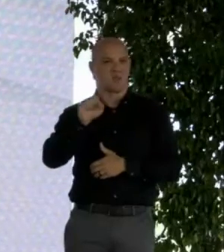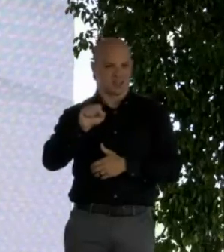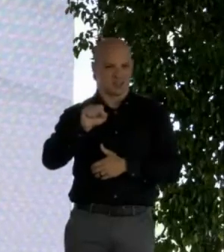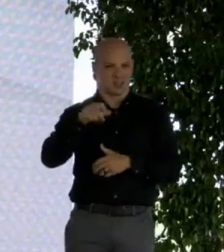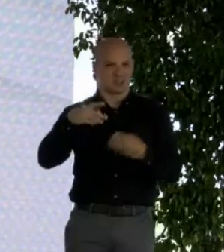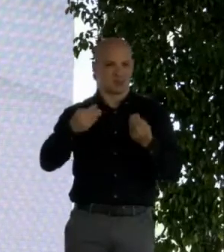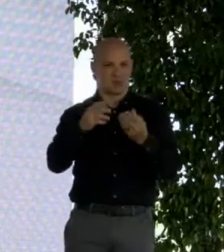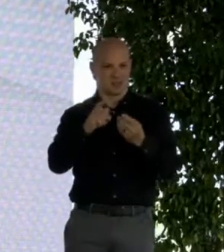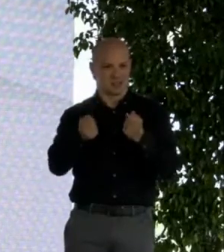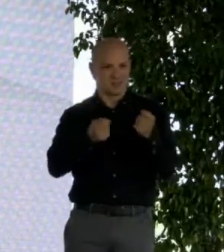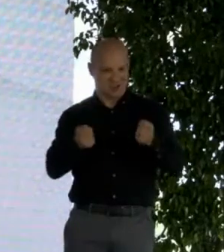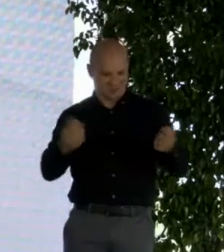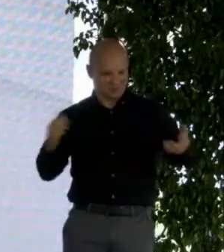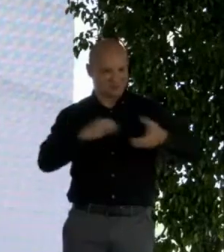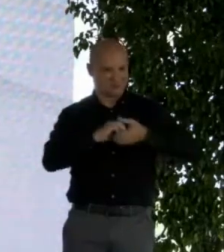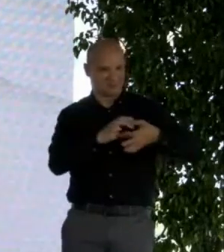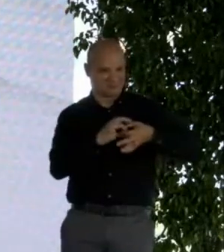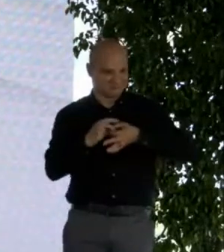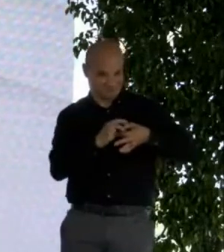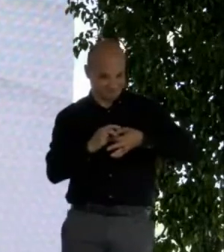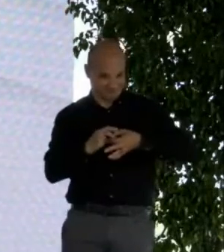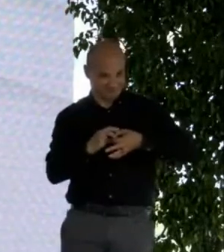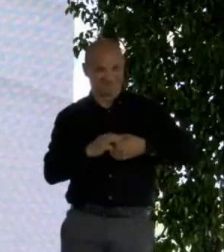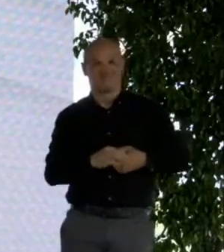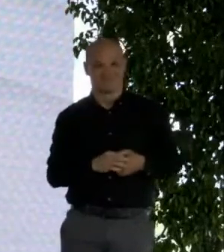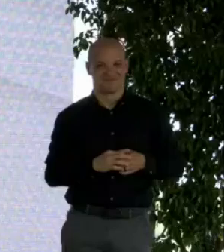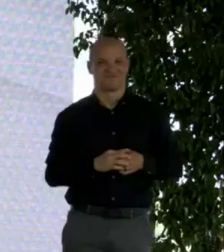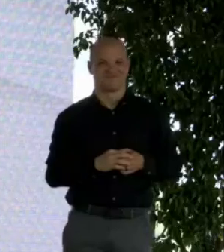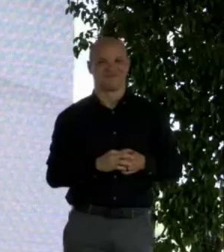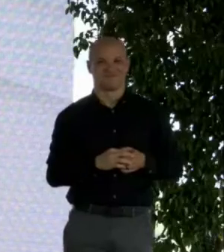Partners, con sede en Texas.